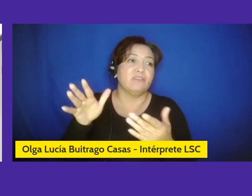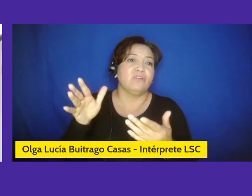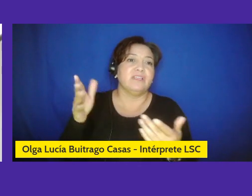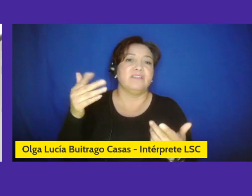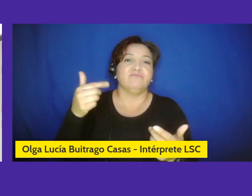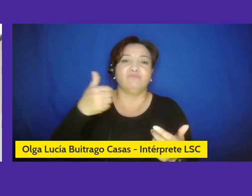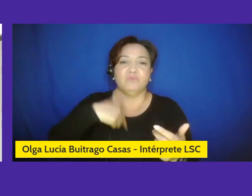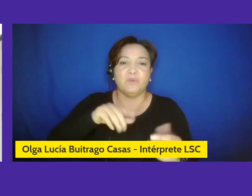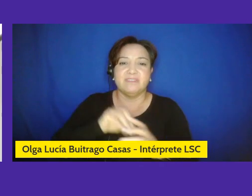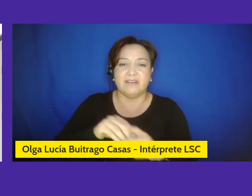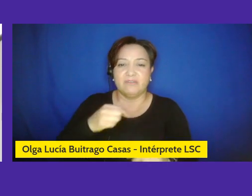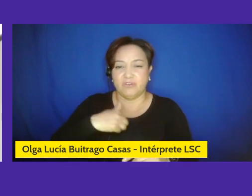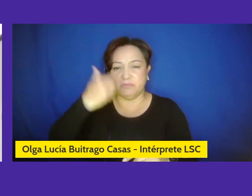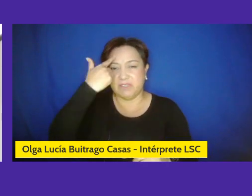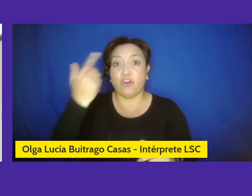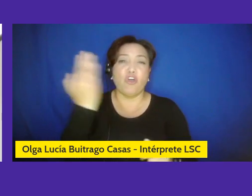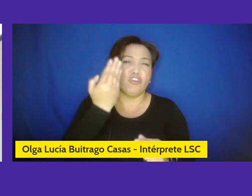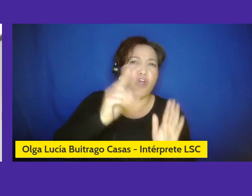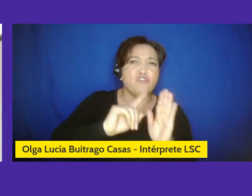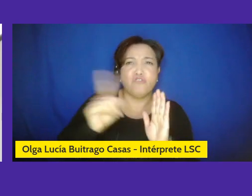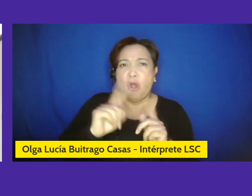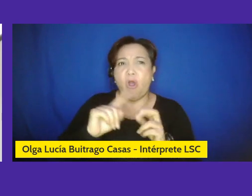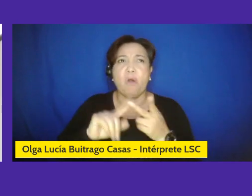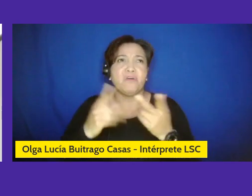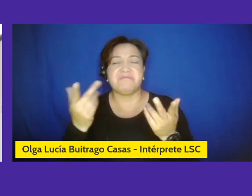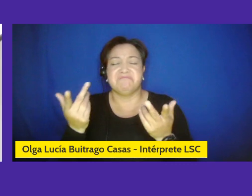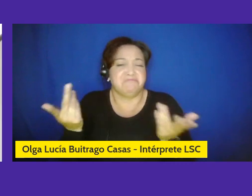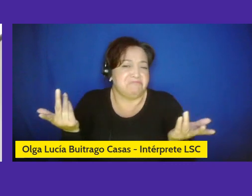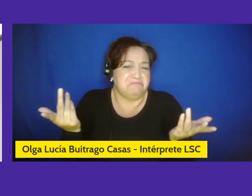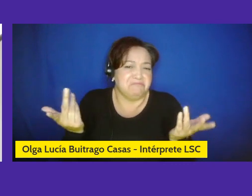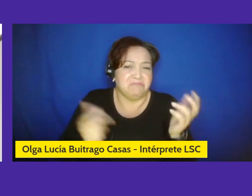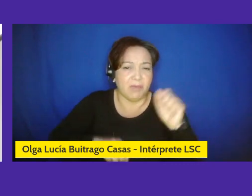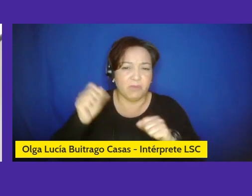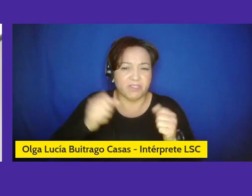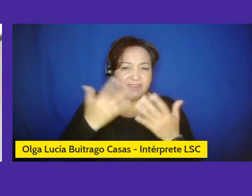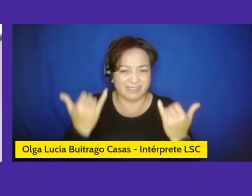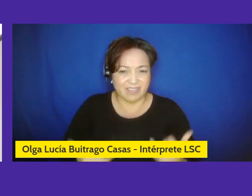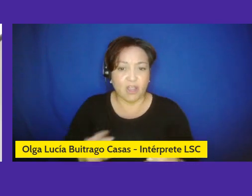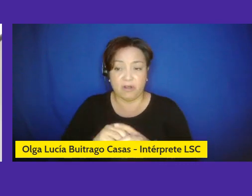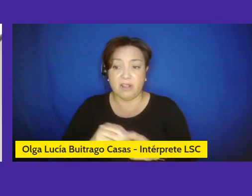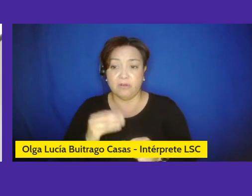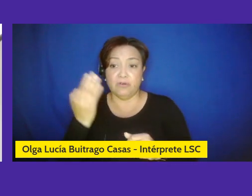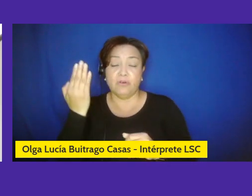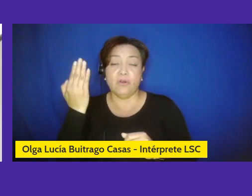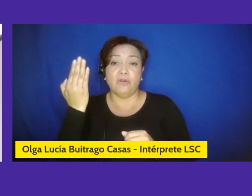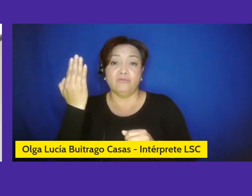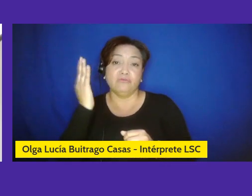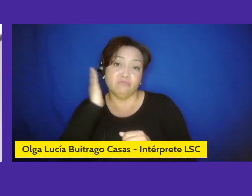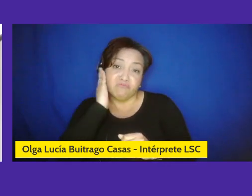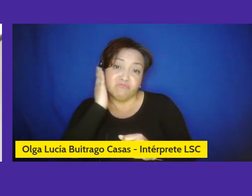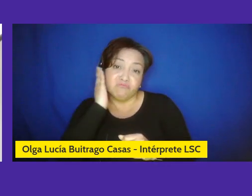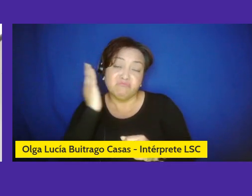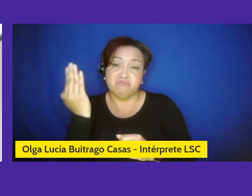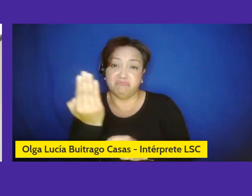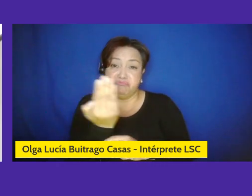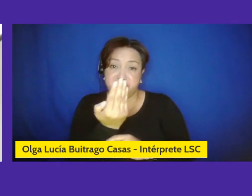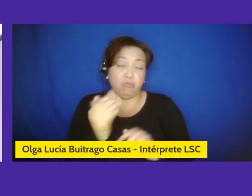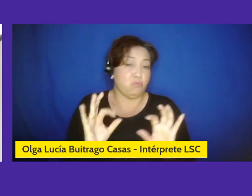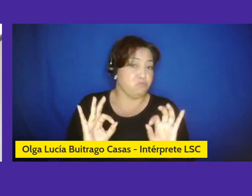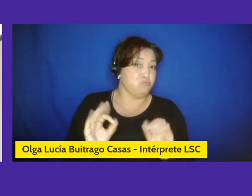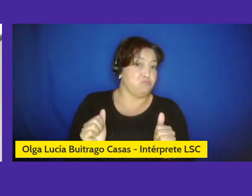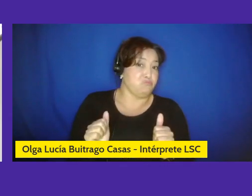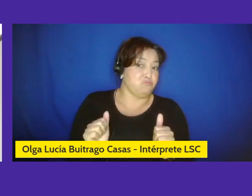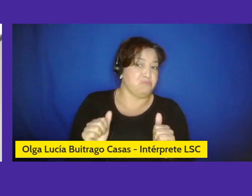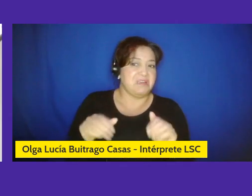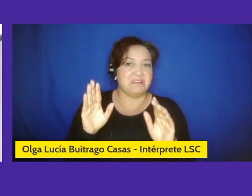no, celulares, no es comercial, que esto, que lo... No, hay muchas cosas que se hacen con celulares que están buenísimas y por ahí mejor que